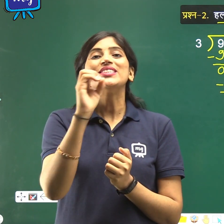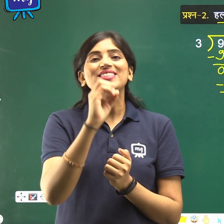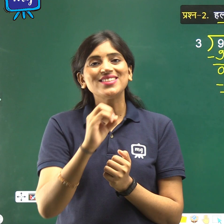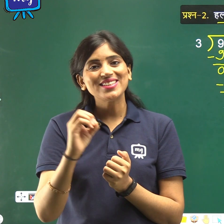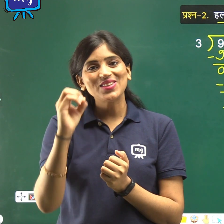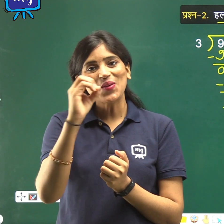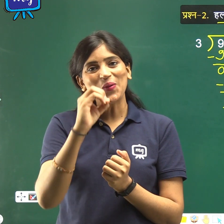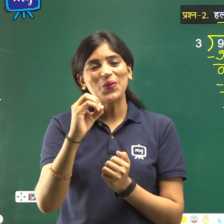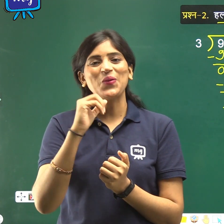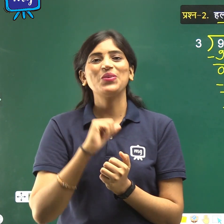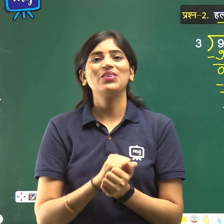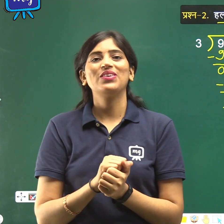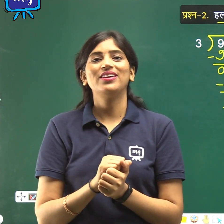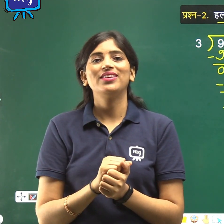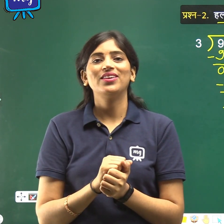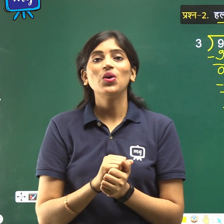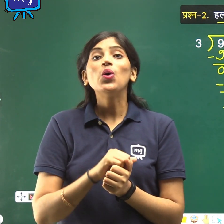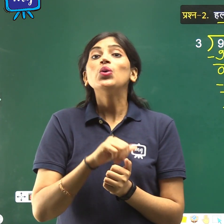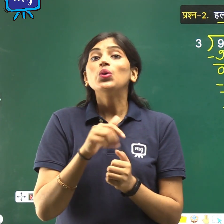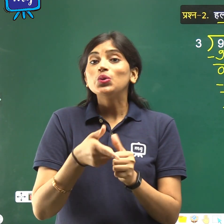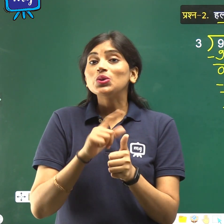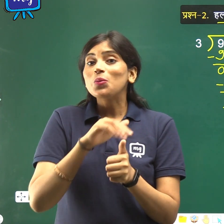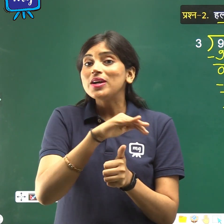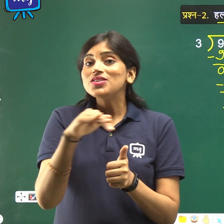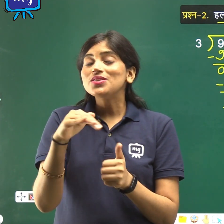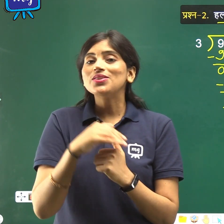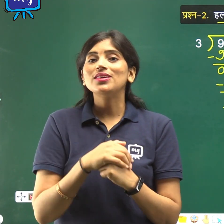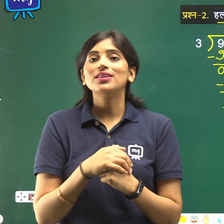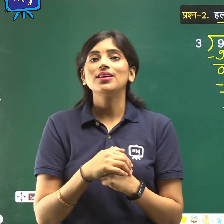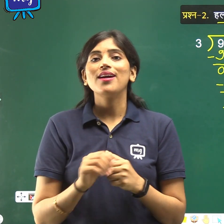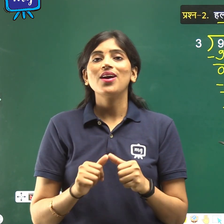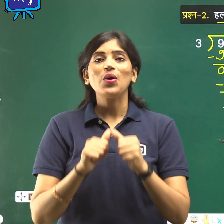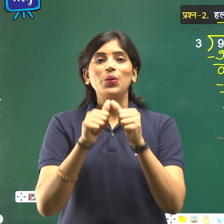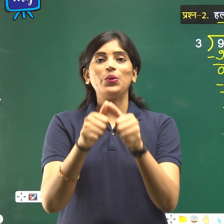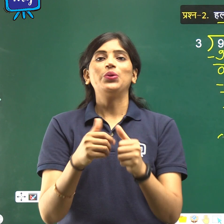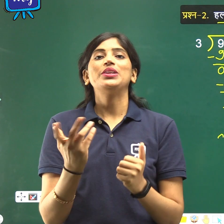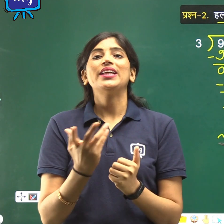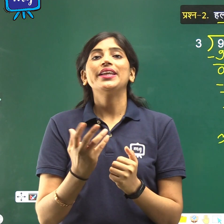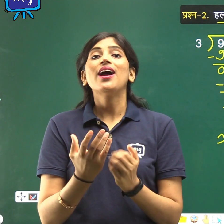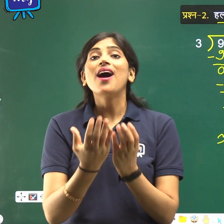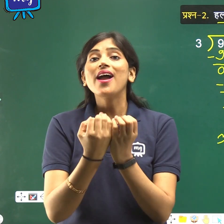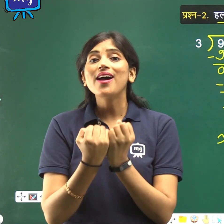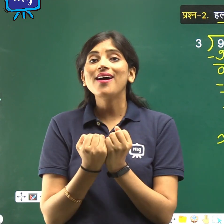0। तो बच्चों उत्तर कितना आया